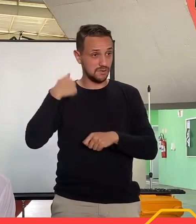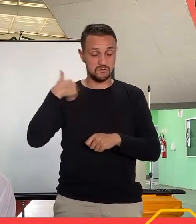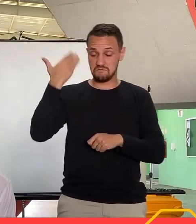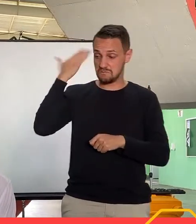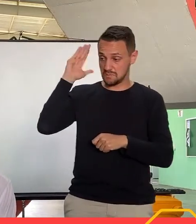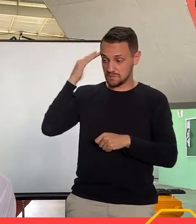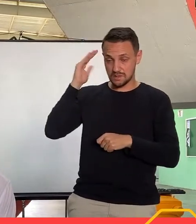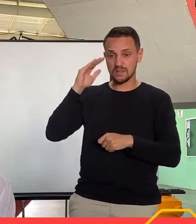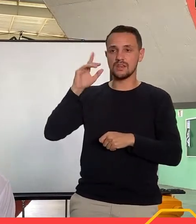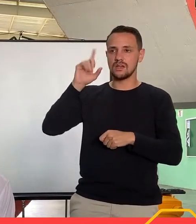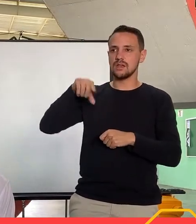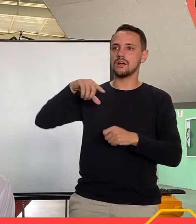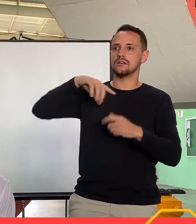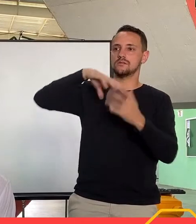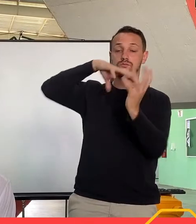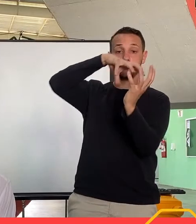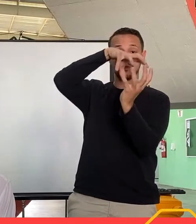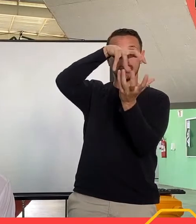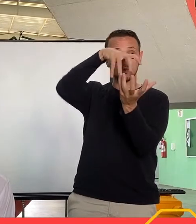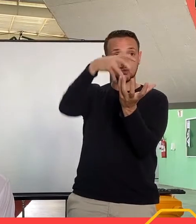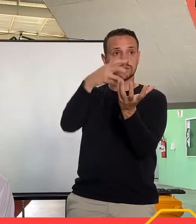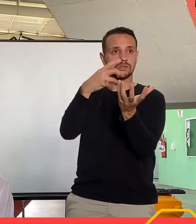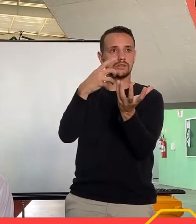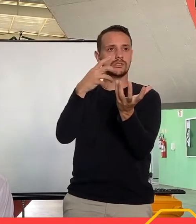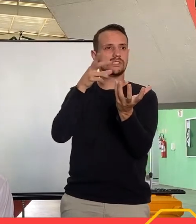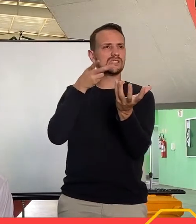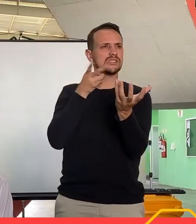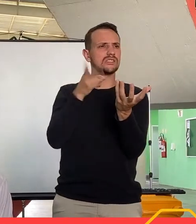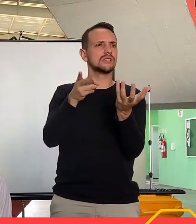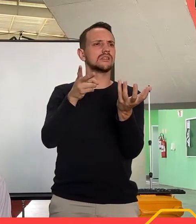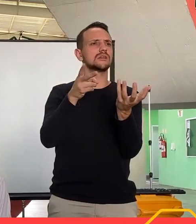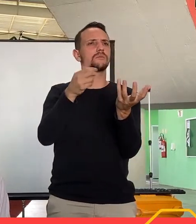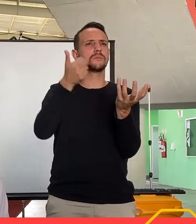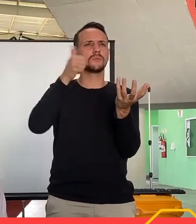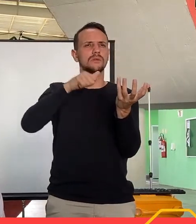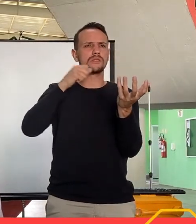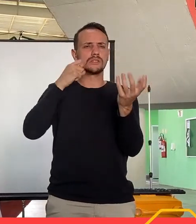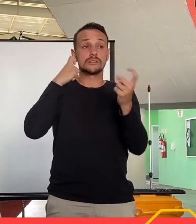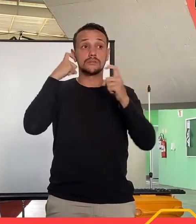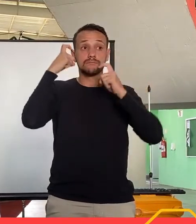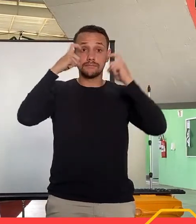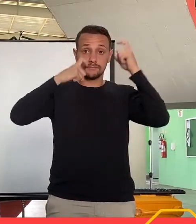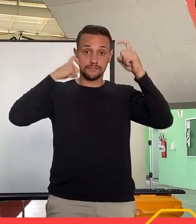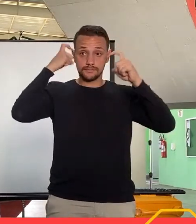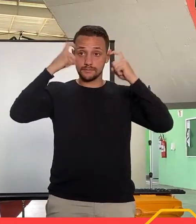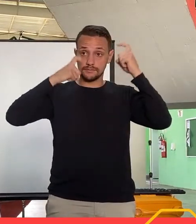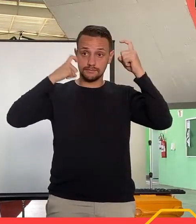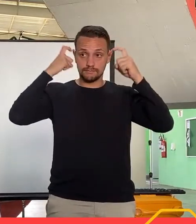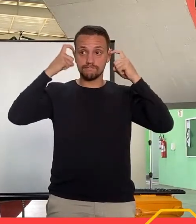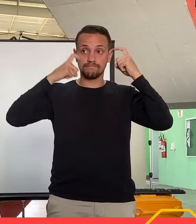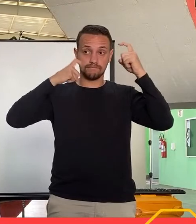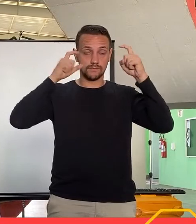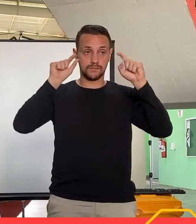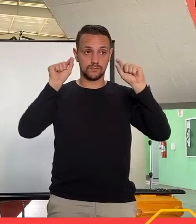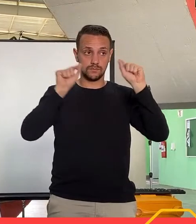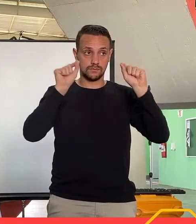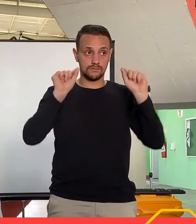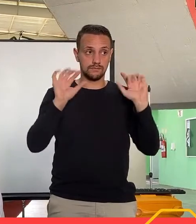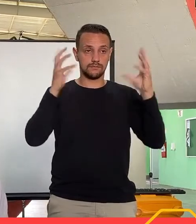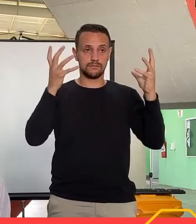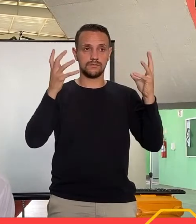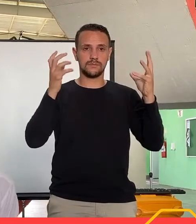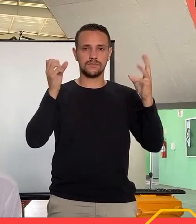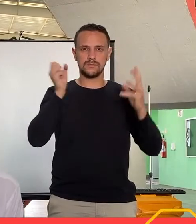está acontecendo, o clima no mundo, cada dia a gente fica mais apreensivo com o que está acontecendo. E quando